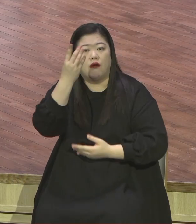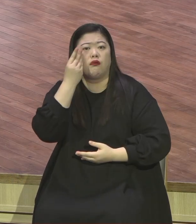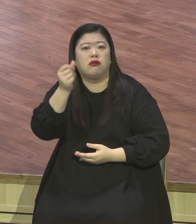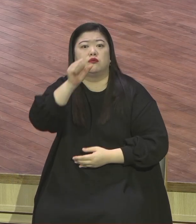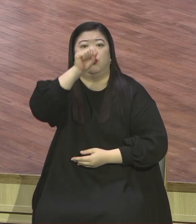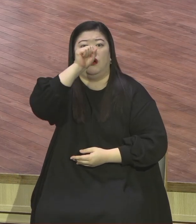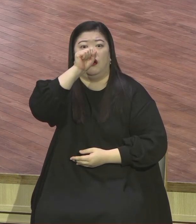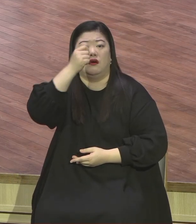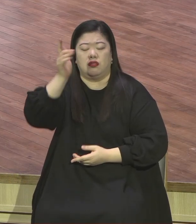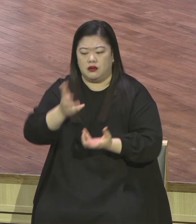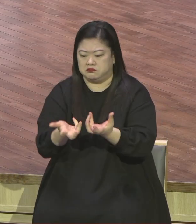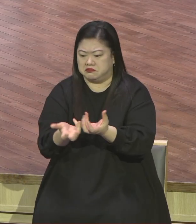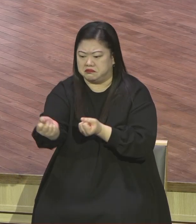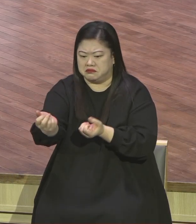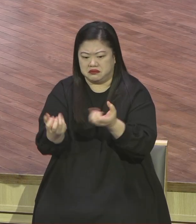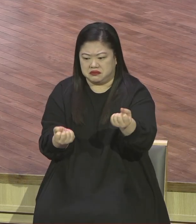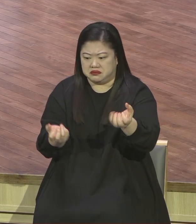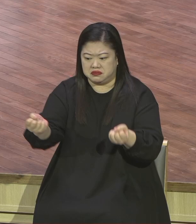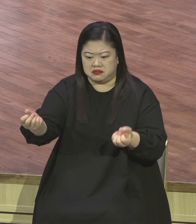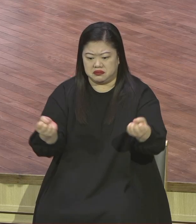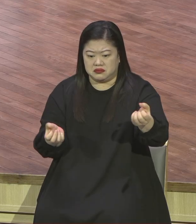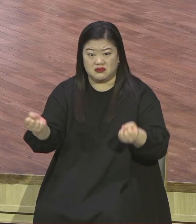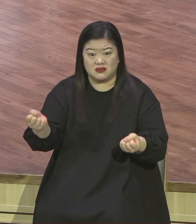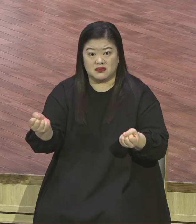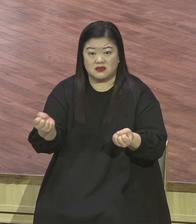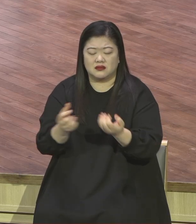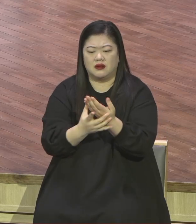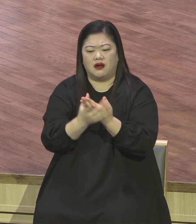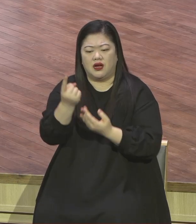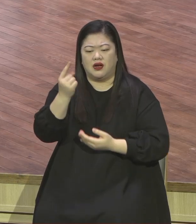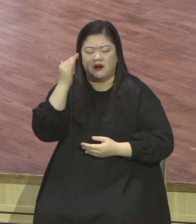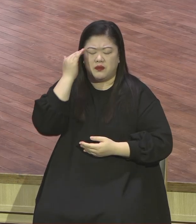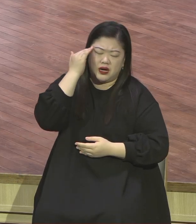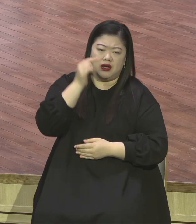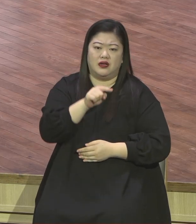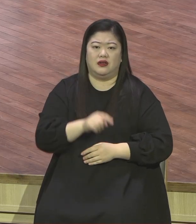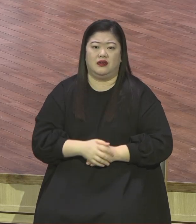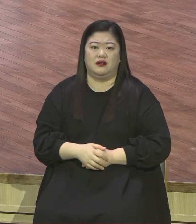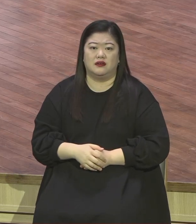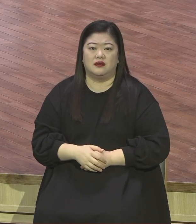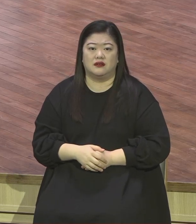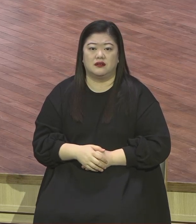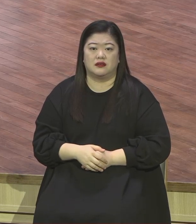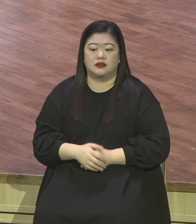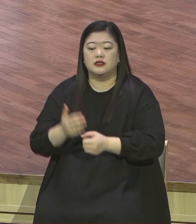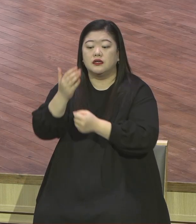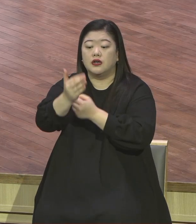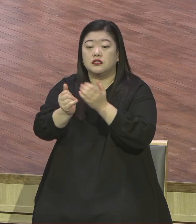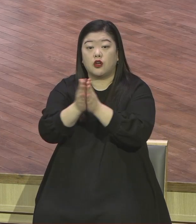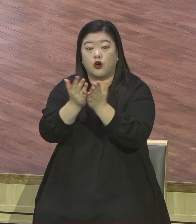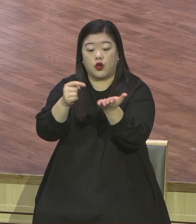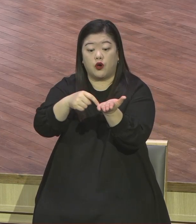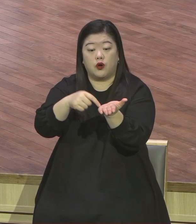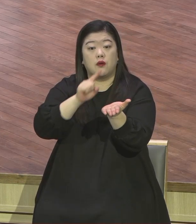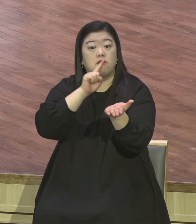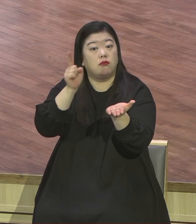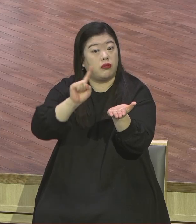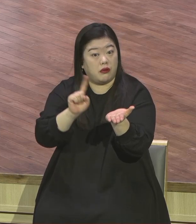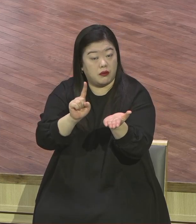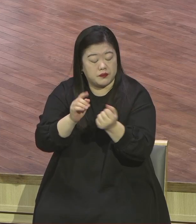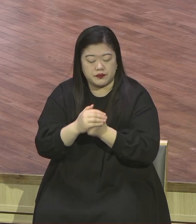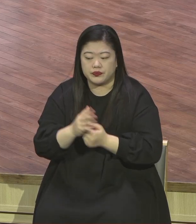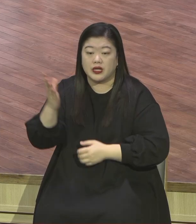성령이 하나 되게 하신 것을 뭐요? 힘써 지키라 그랬어요. 그 힘써 지키라는 말은